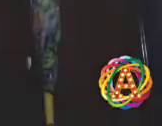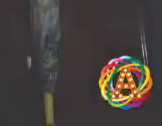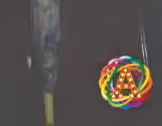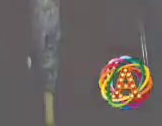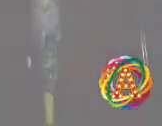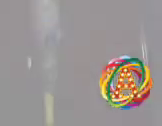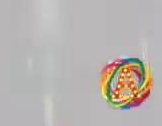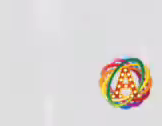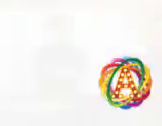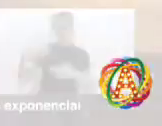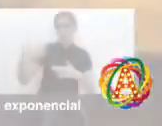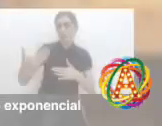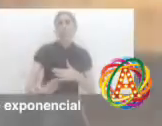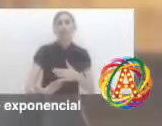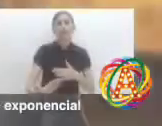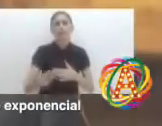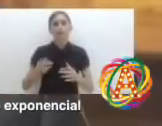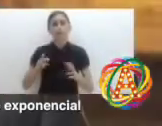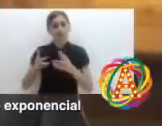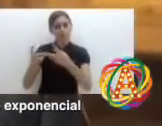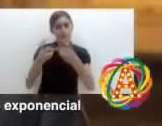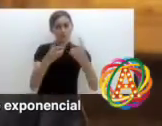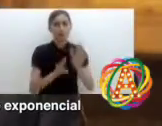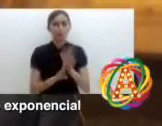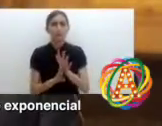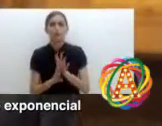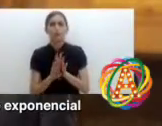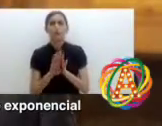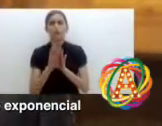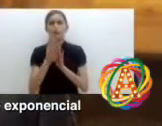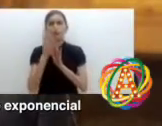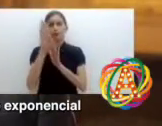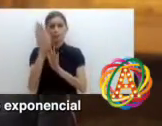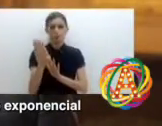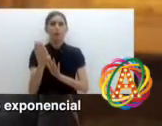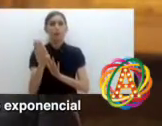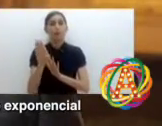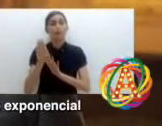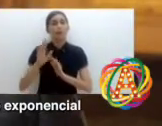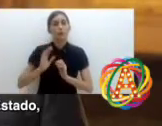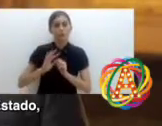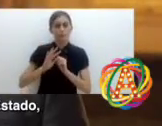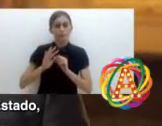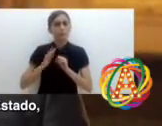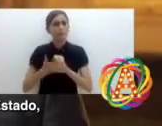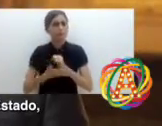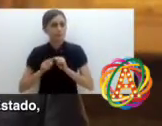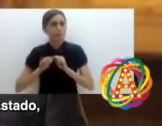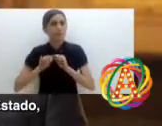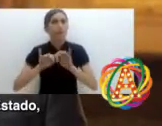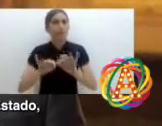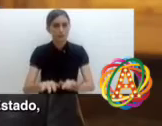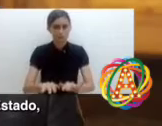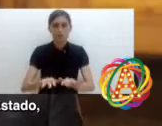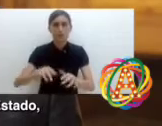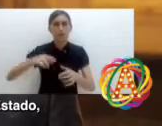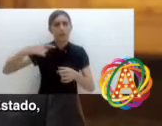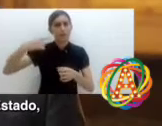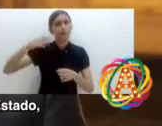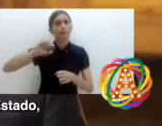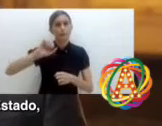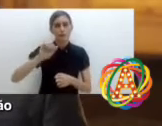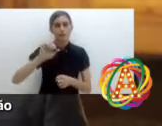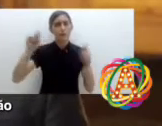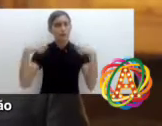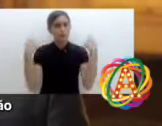Paulo Câmara. Nos últimos dias, temos registrado uma aceleração exponencial da contaminação pela Covid no agreste